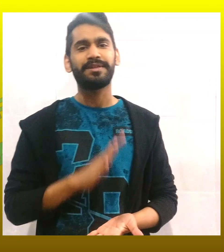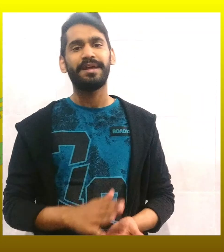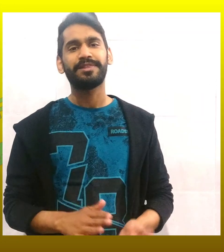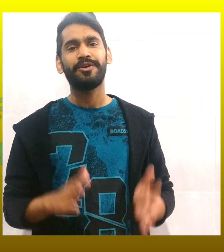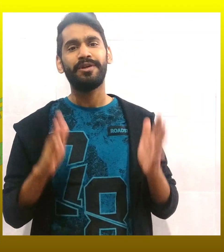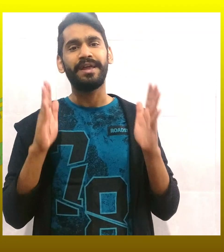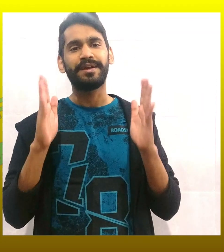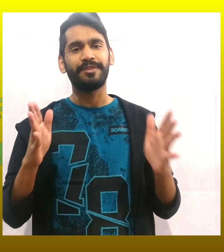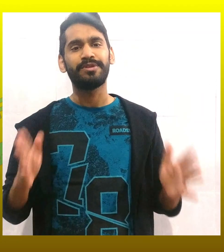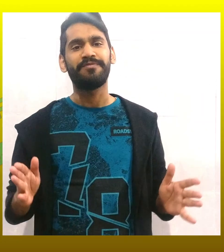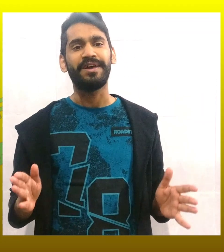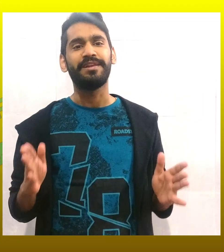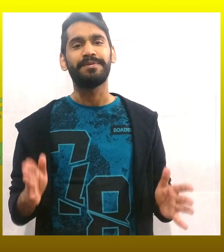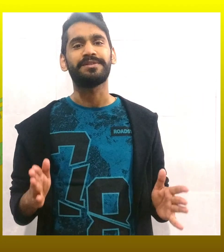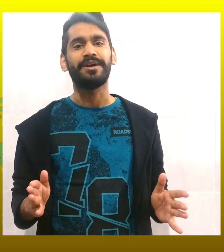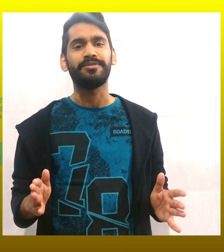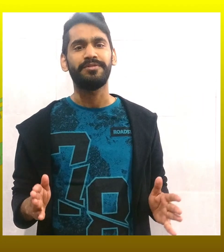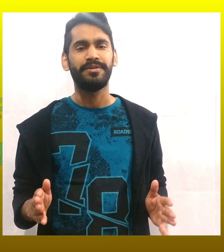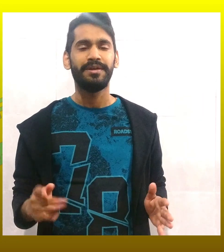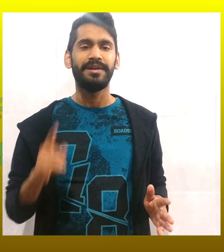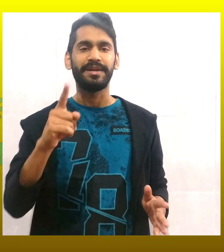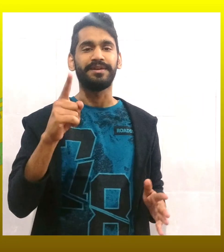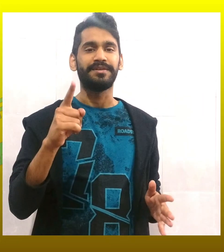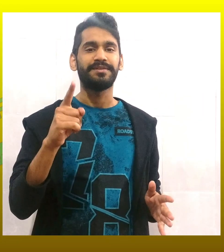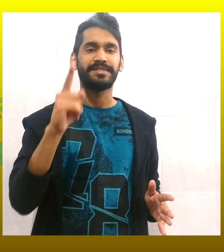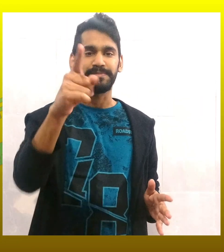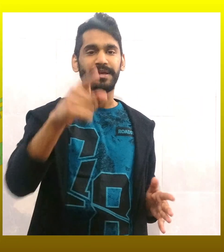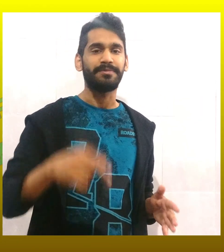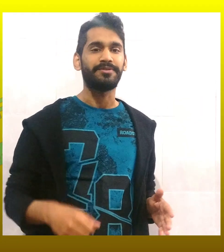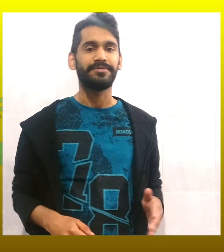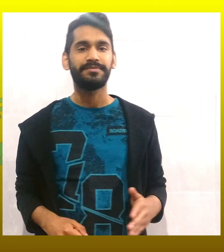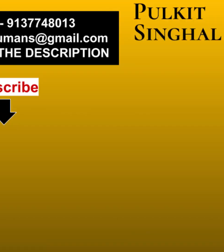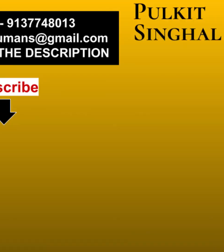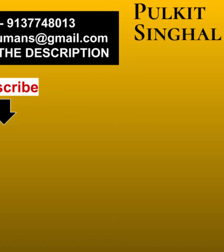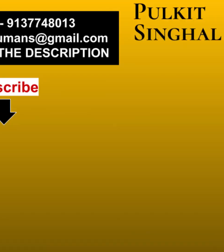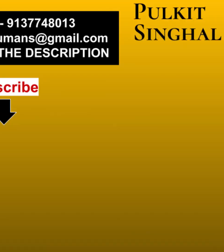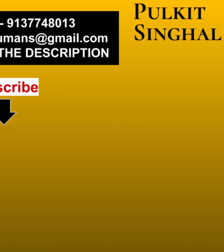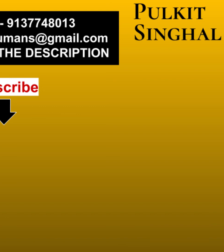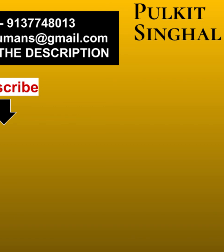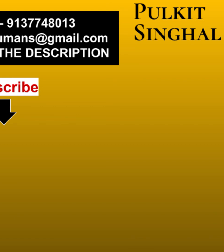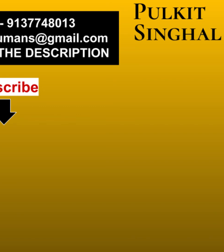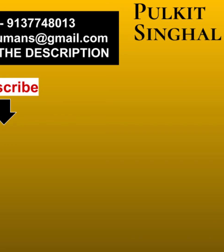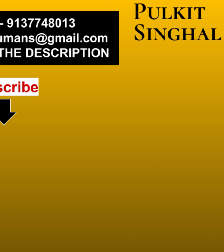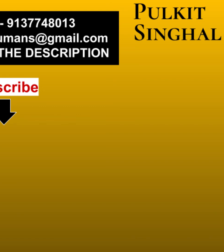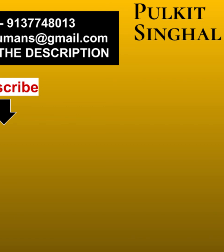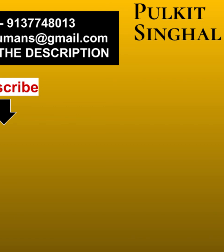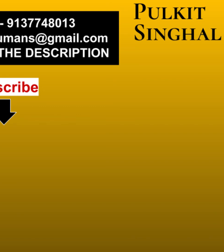ना आए तब तक देखते रहो, लाइक कर दो जब फाइनली पसंद आए तो, लेकिन सब्सक्राइब कर दो।